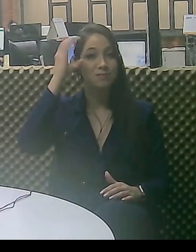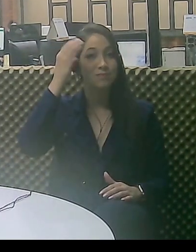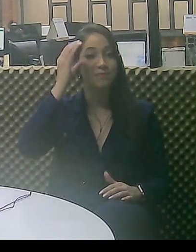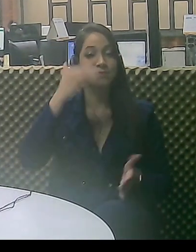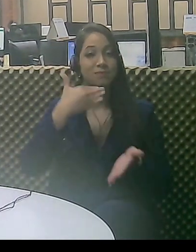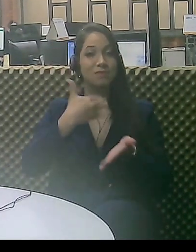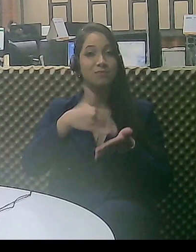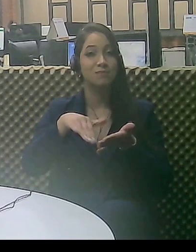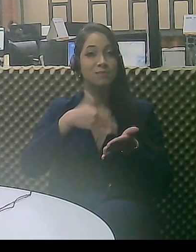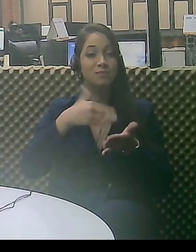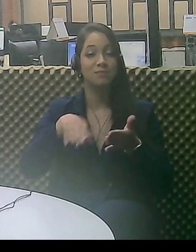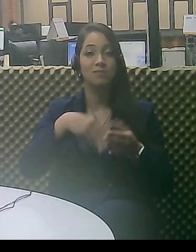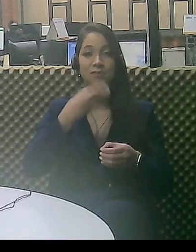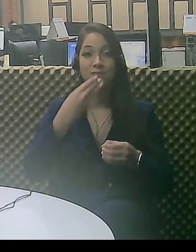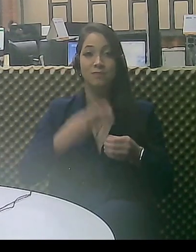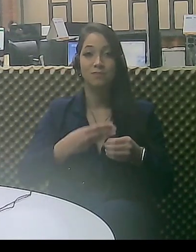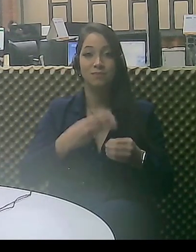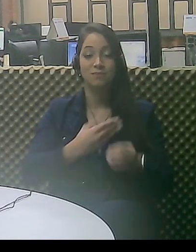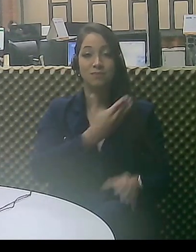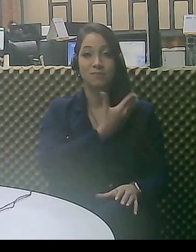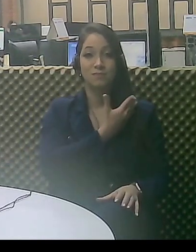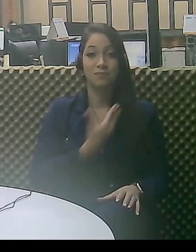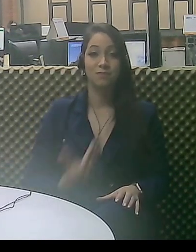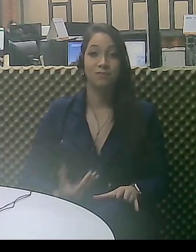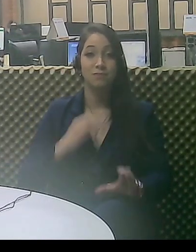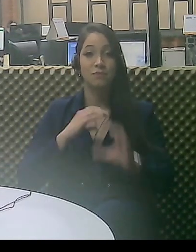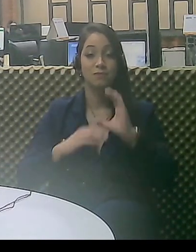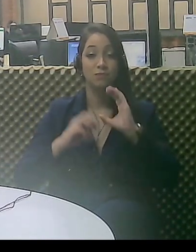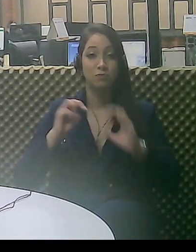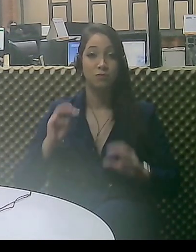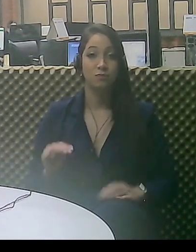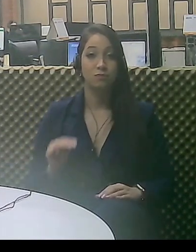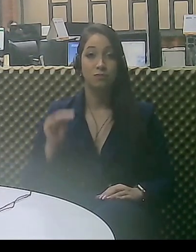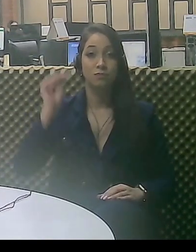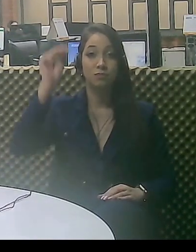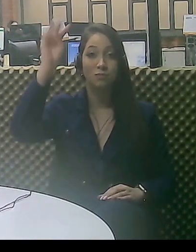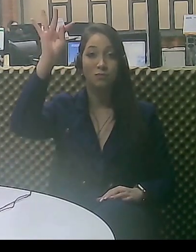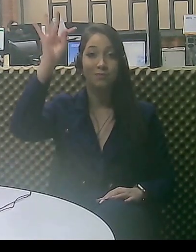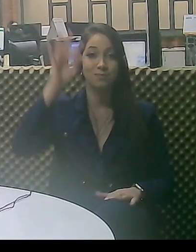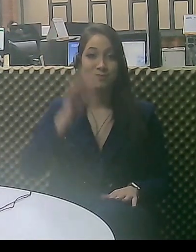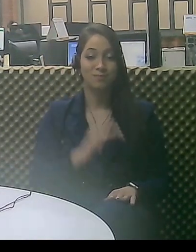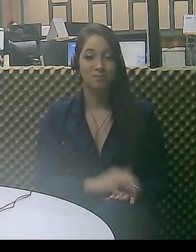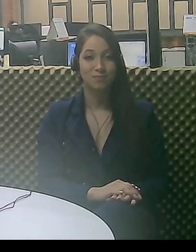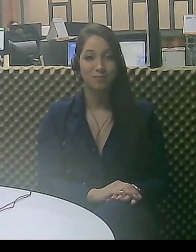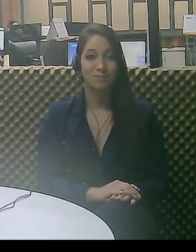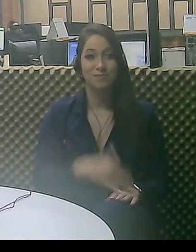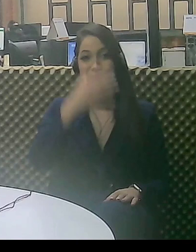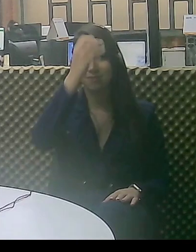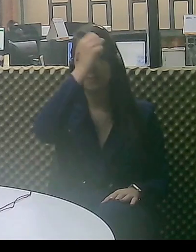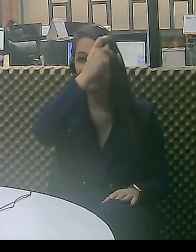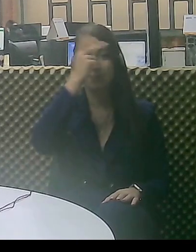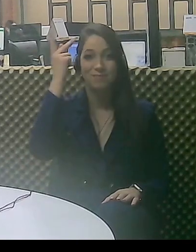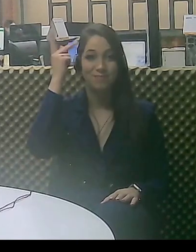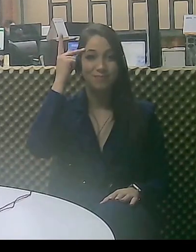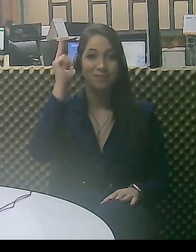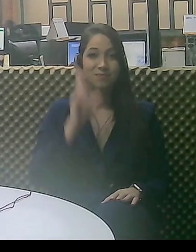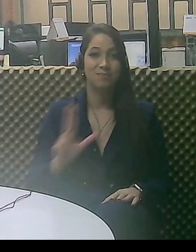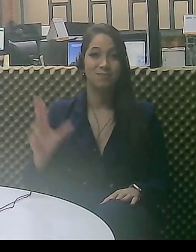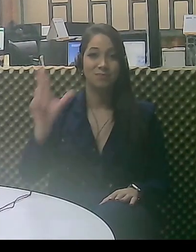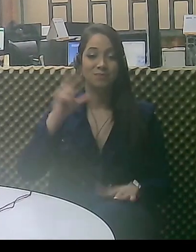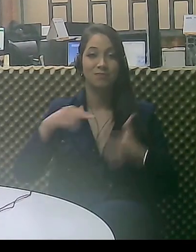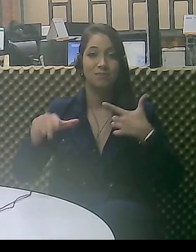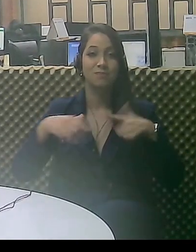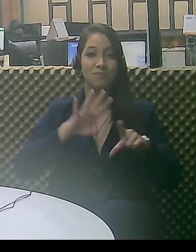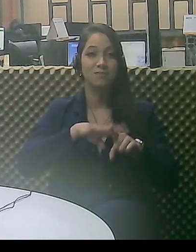Cristiano Silva secretário municipal de governo e comunicação Marco Túlio de Castro ciman Prefeitura de